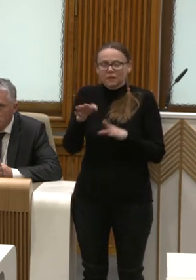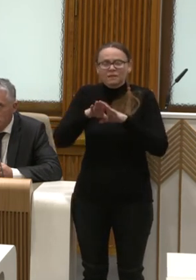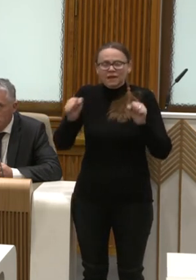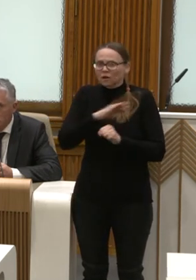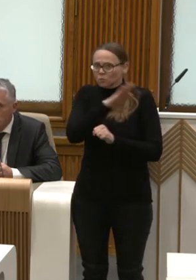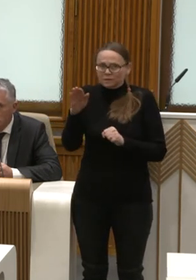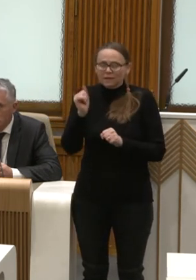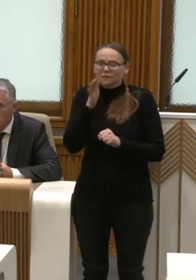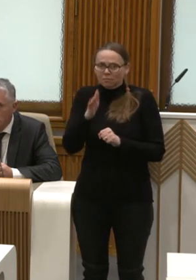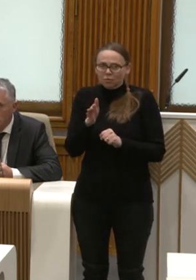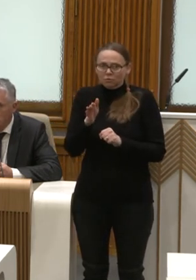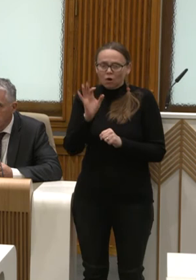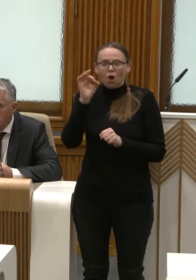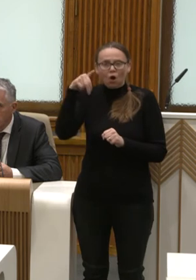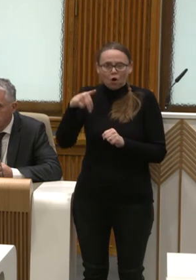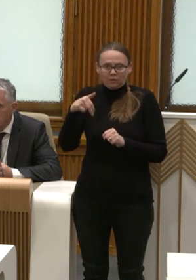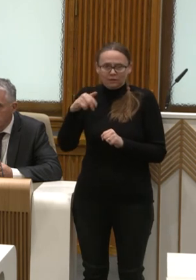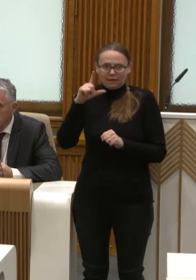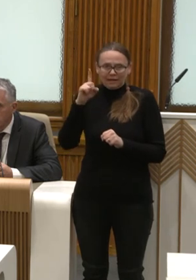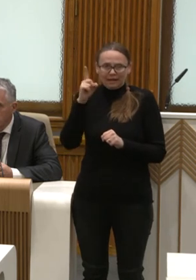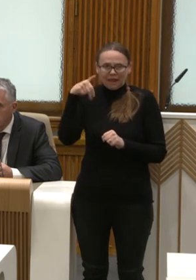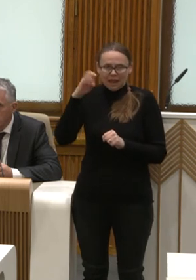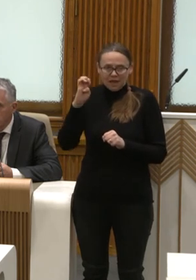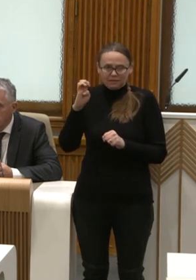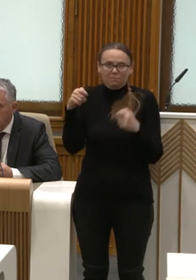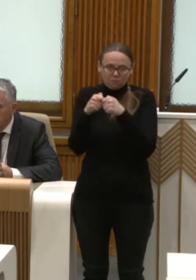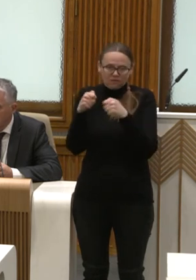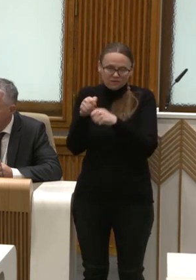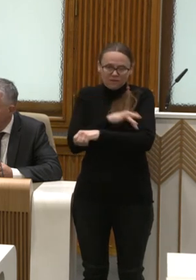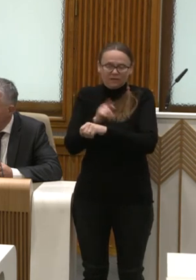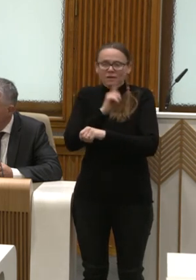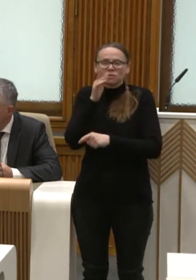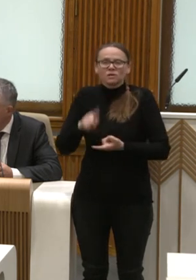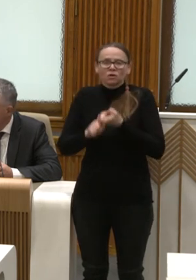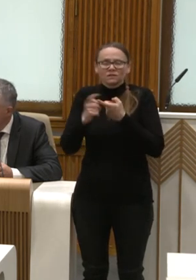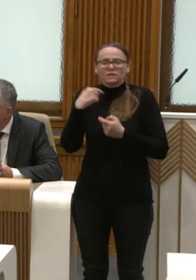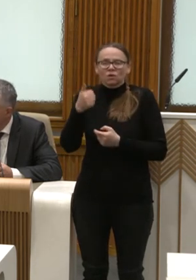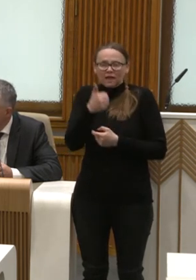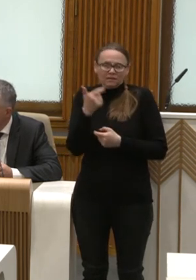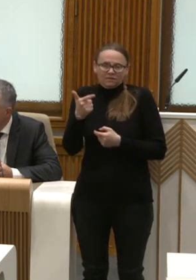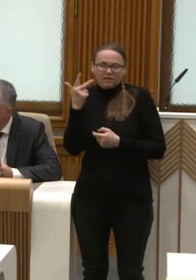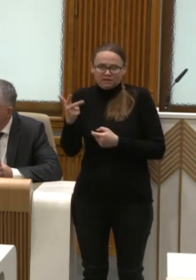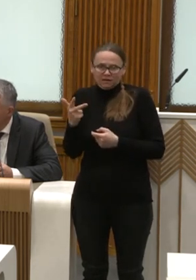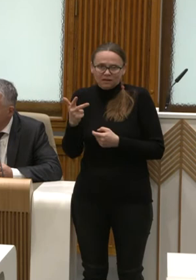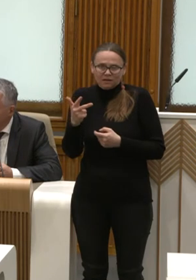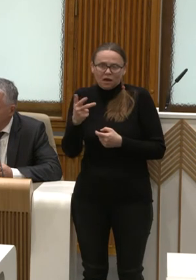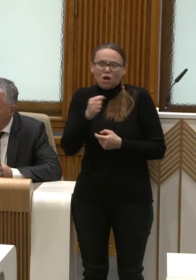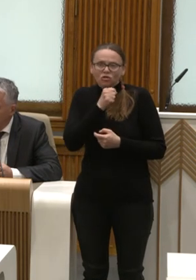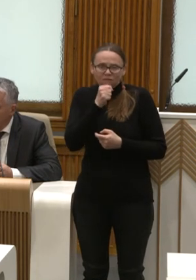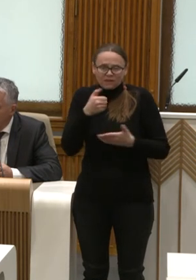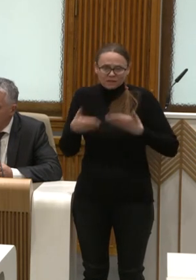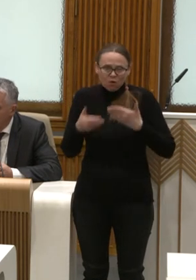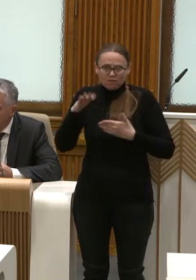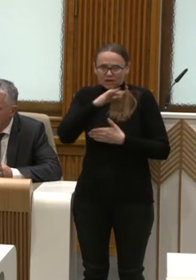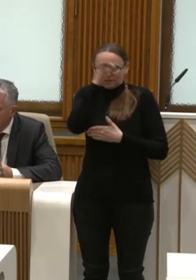narejeno vse, da bodo online, ne, da ne boste odvisni od ene ali pa dveh ali pa treh novinarskih konferenc na dan, ampak